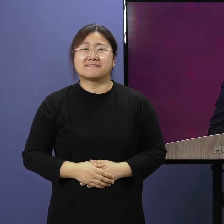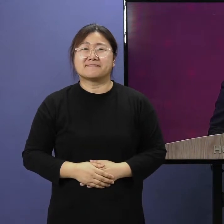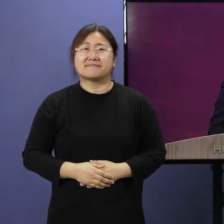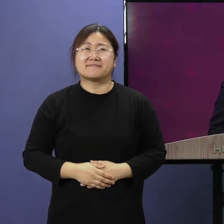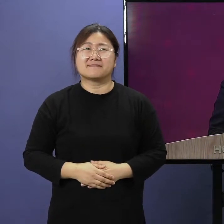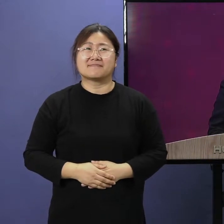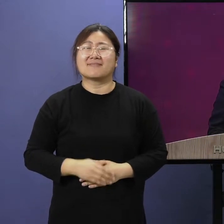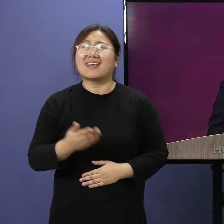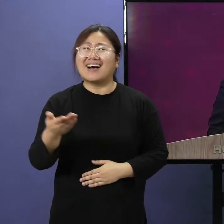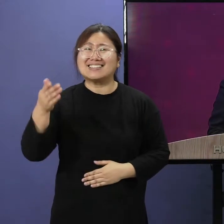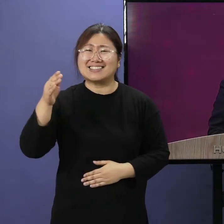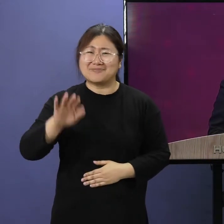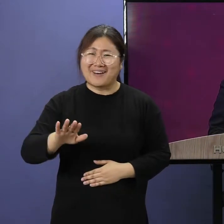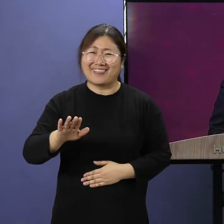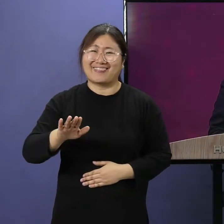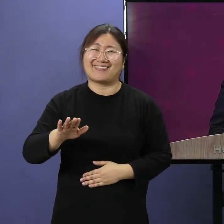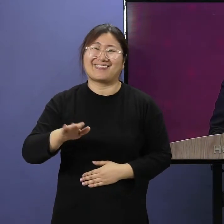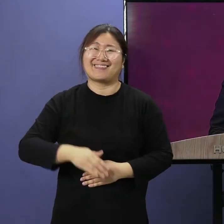그러나